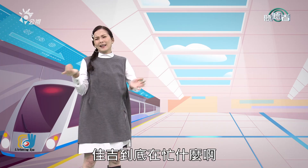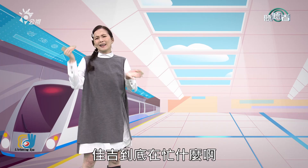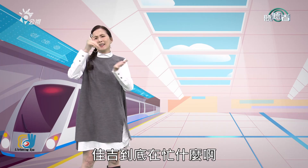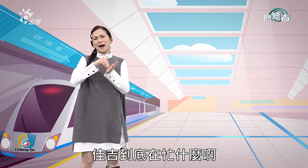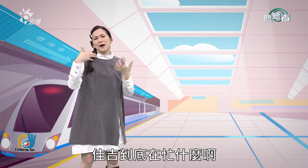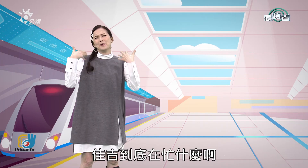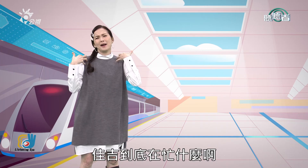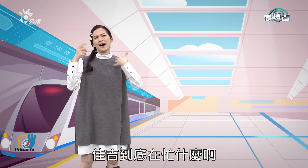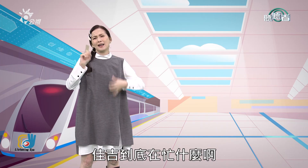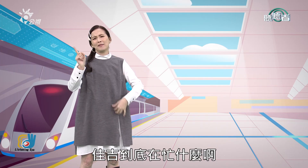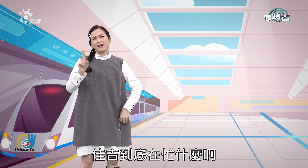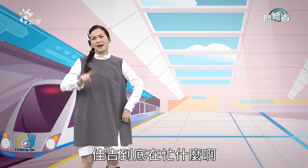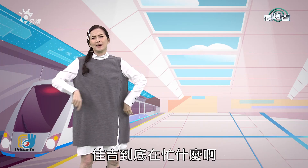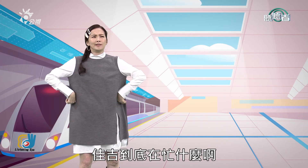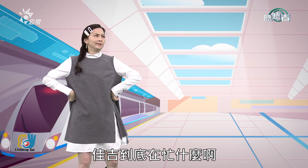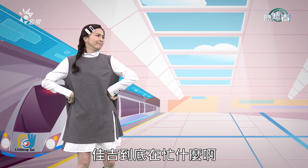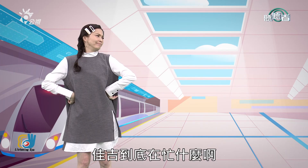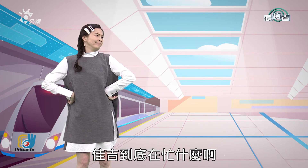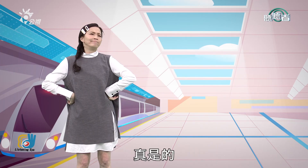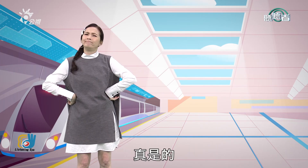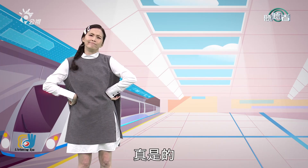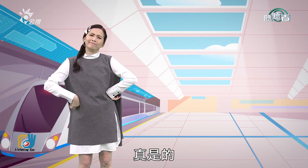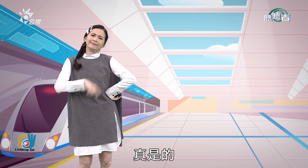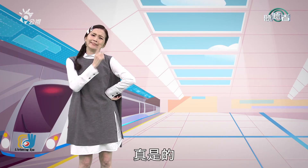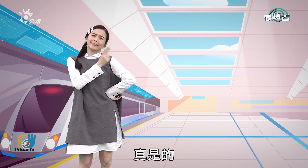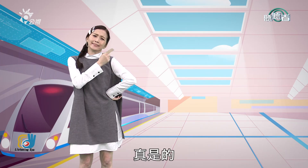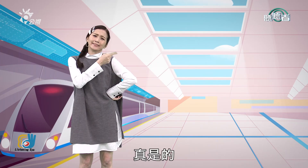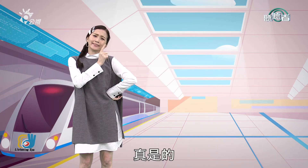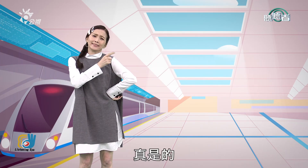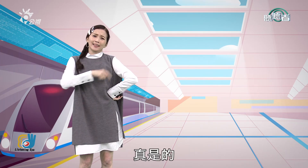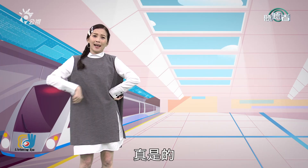佳吉到底在忙什么啊？真是的，